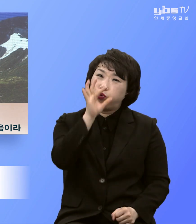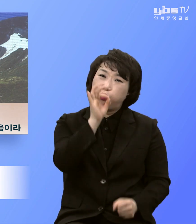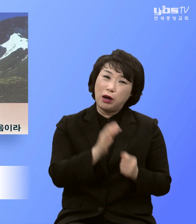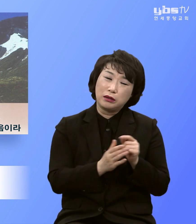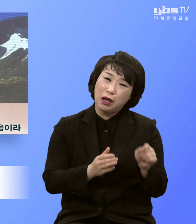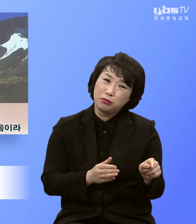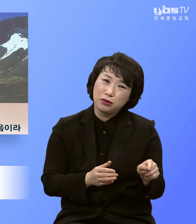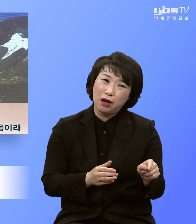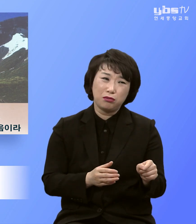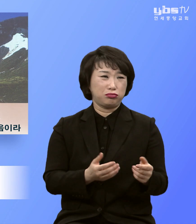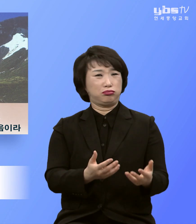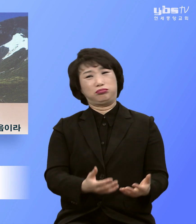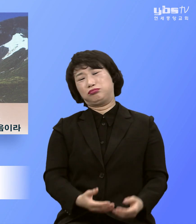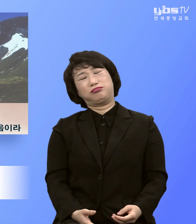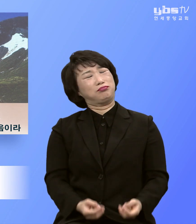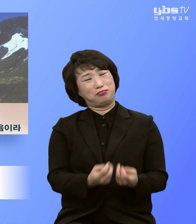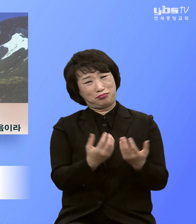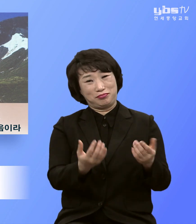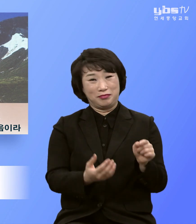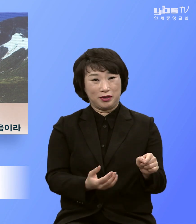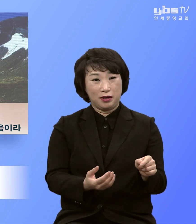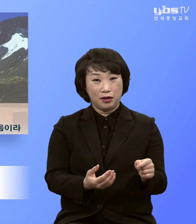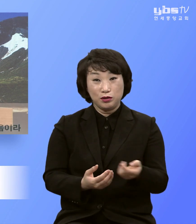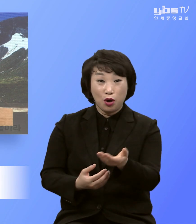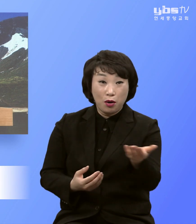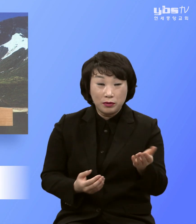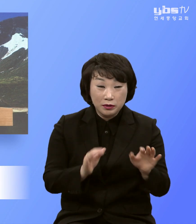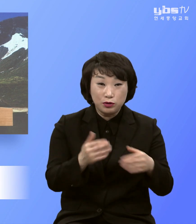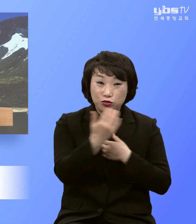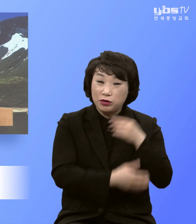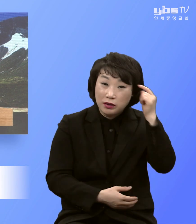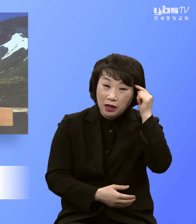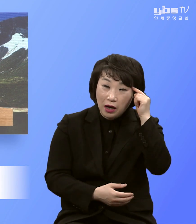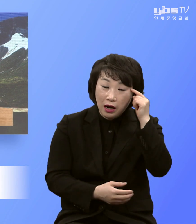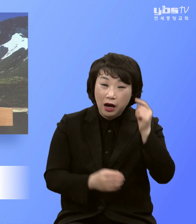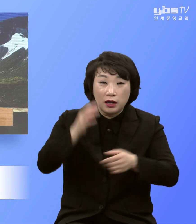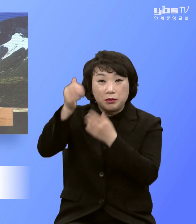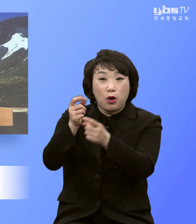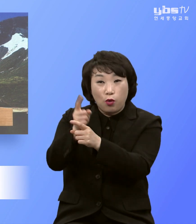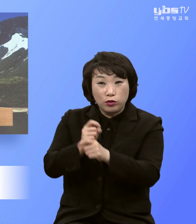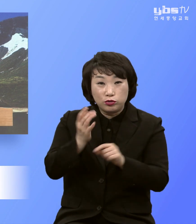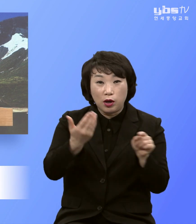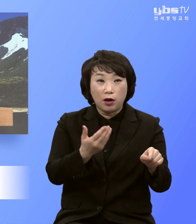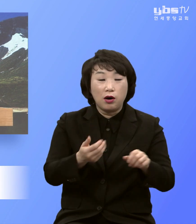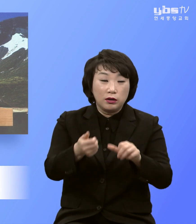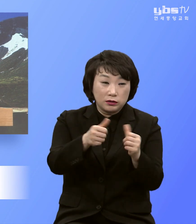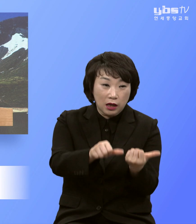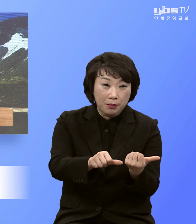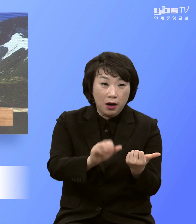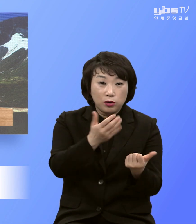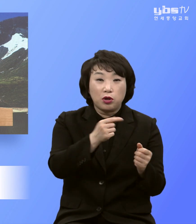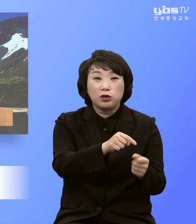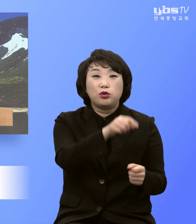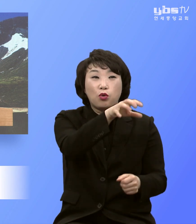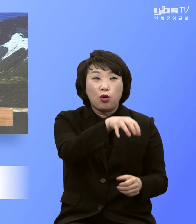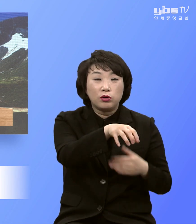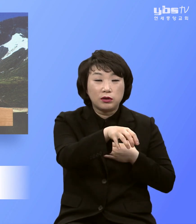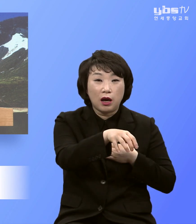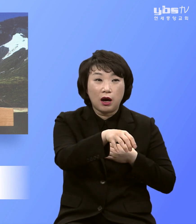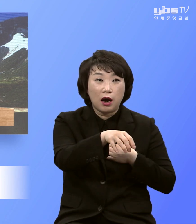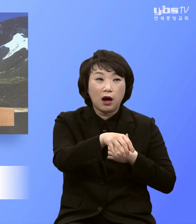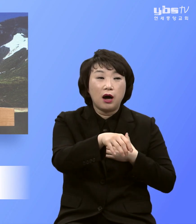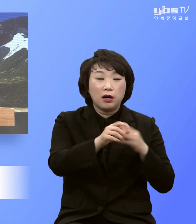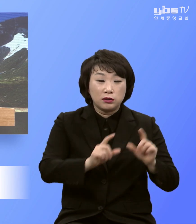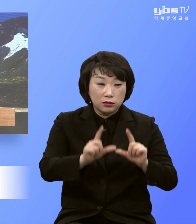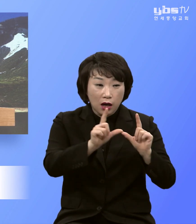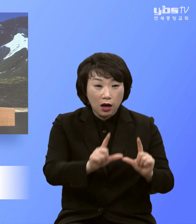아니할 뿐 아니라 할 수도 없다. 그러면 육신의 생각에서 하나님의 원수가 되고 사망이 되는 여기서 내가